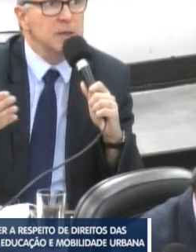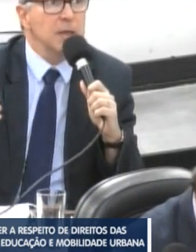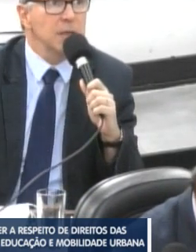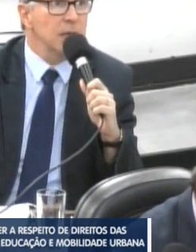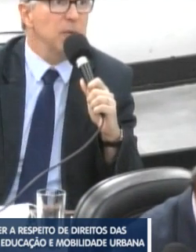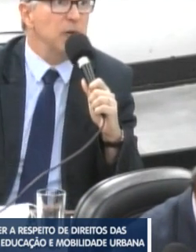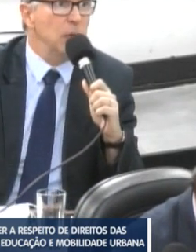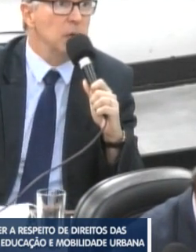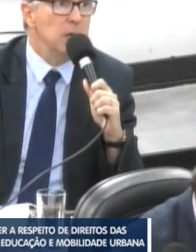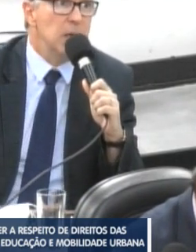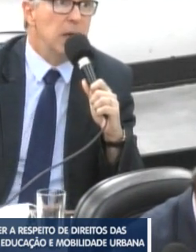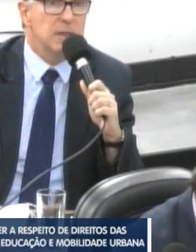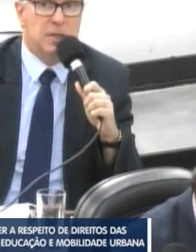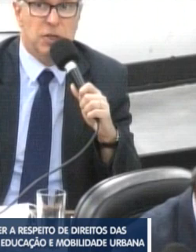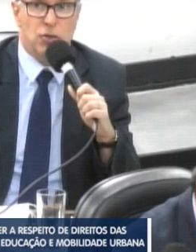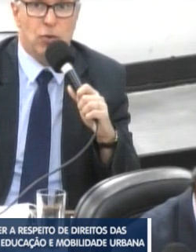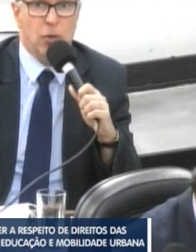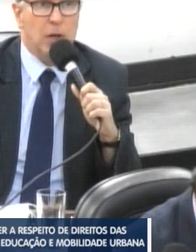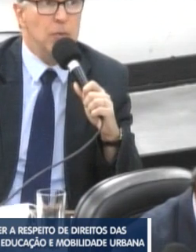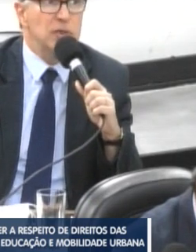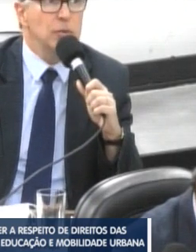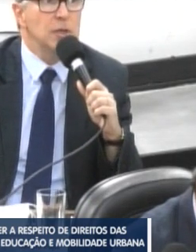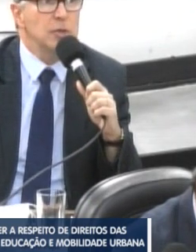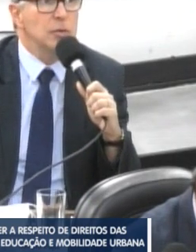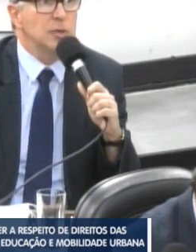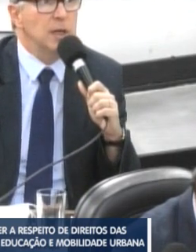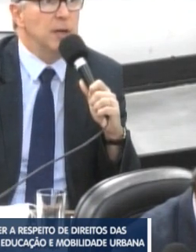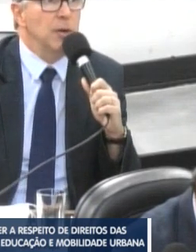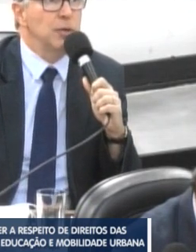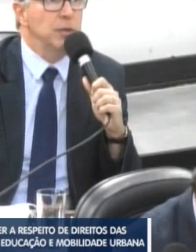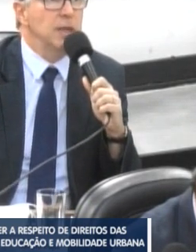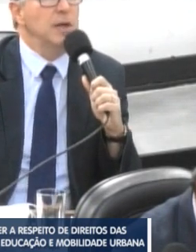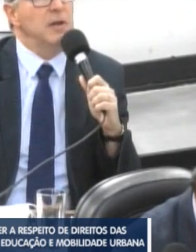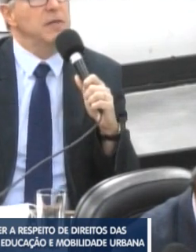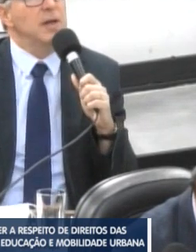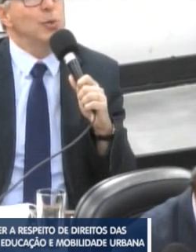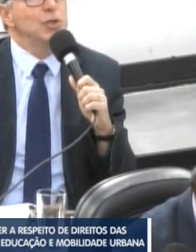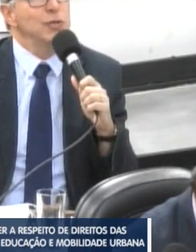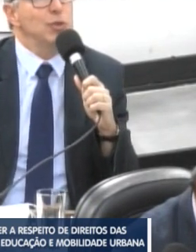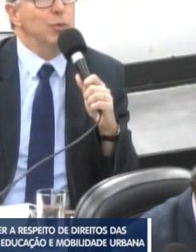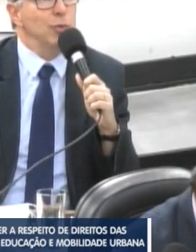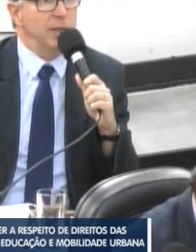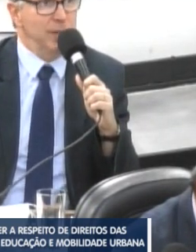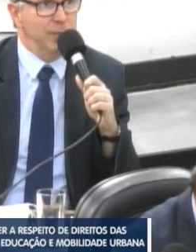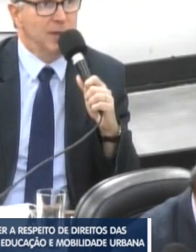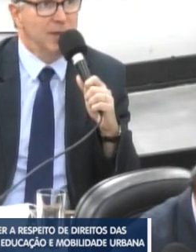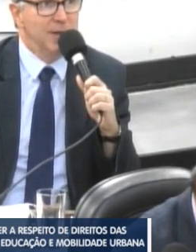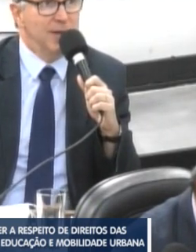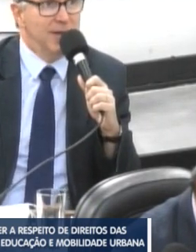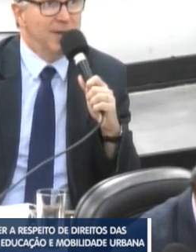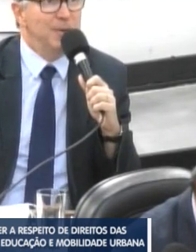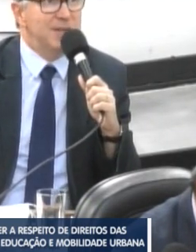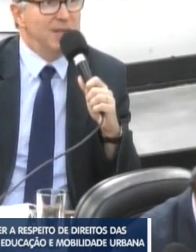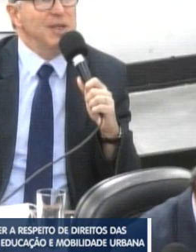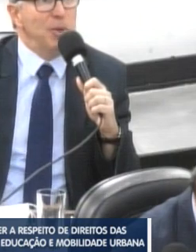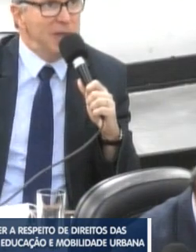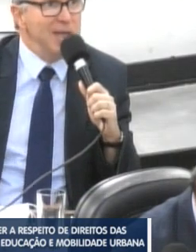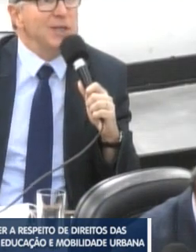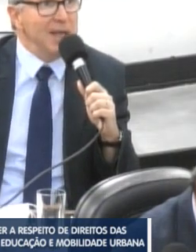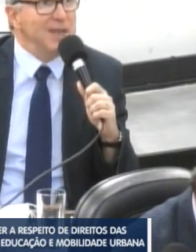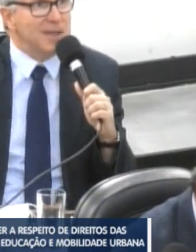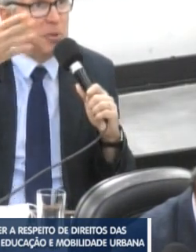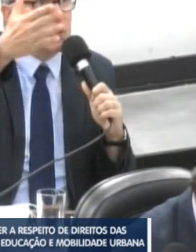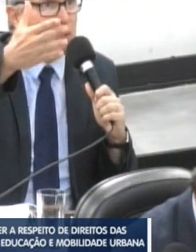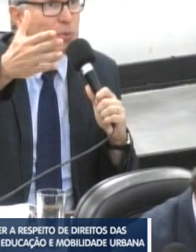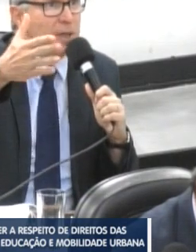sabe o que a secretária me falou? Se a gente colocar um ajudante ou auxiliar ao lado dele, ele vai virar motivo de bullying. Ou seja, então